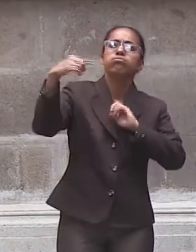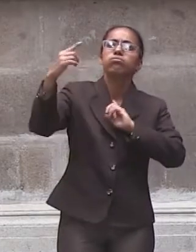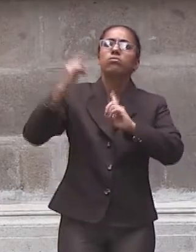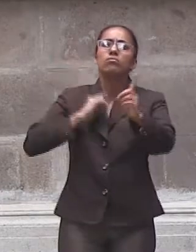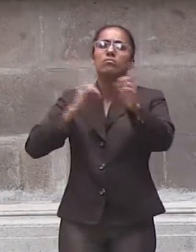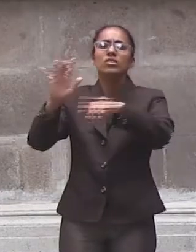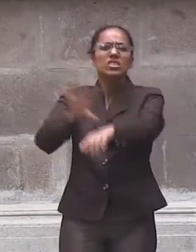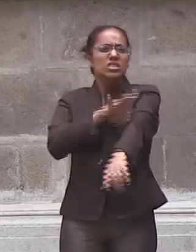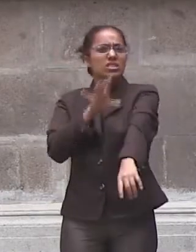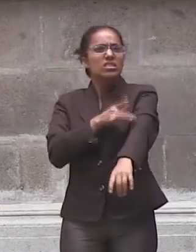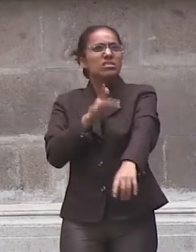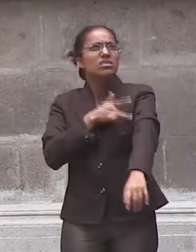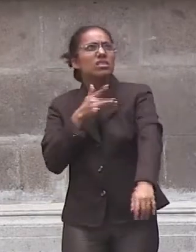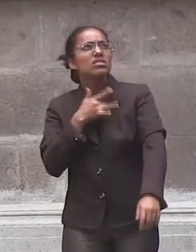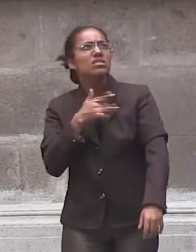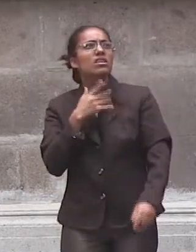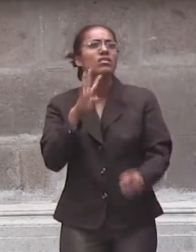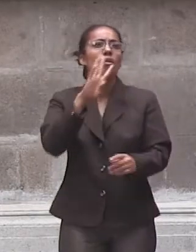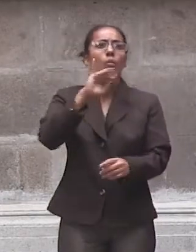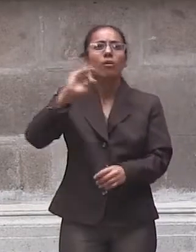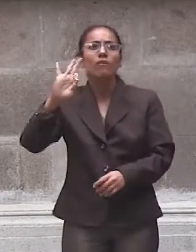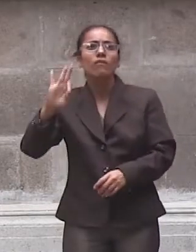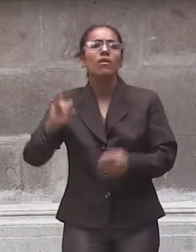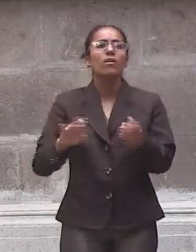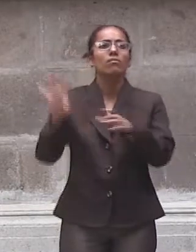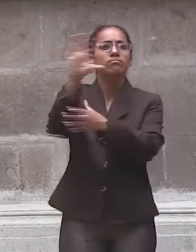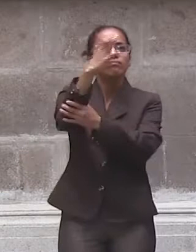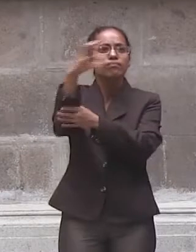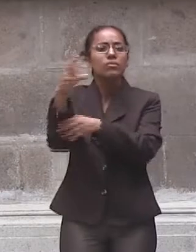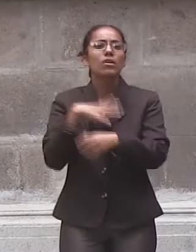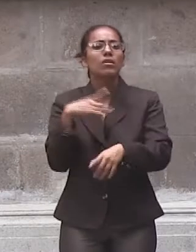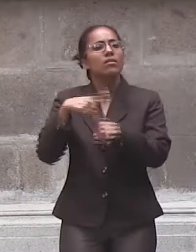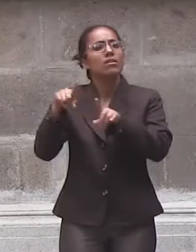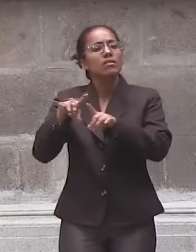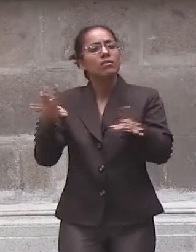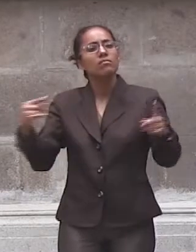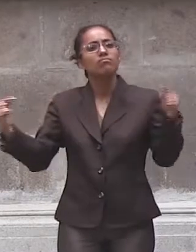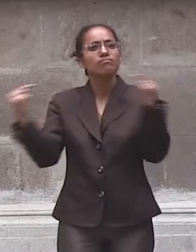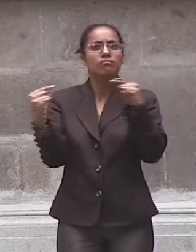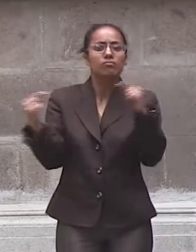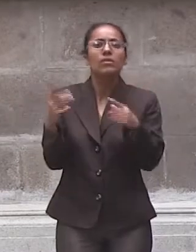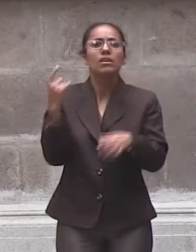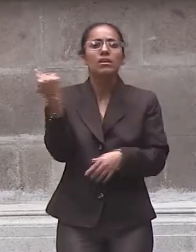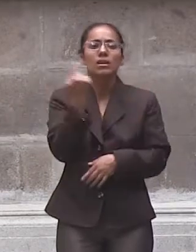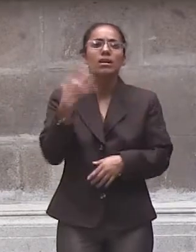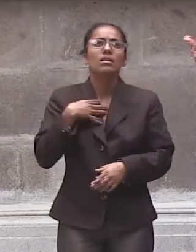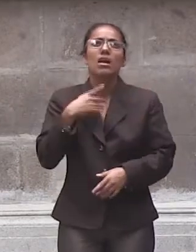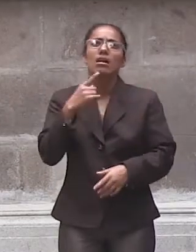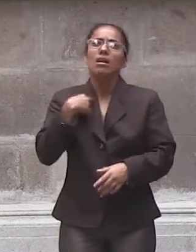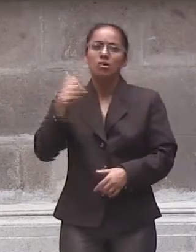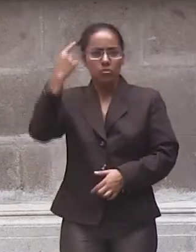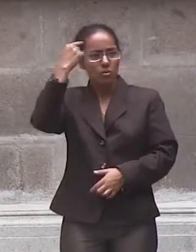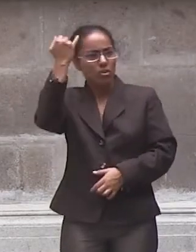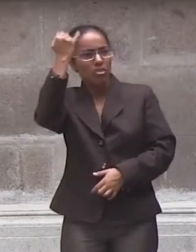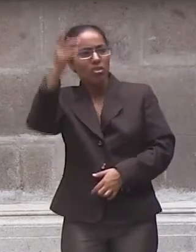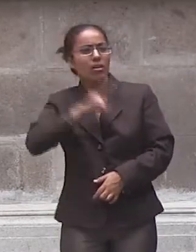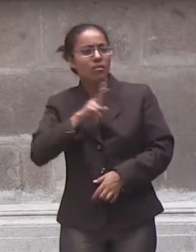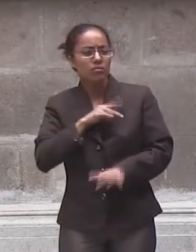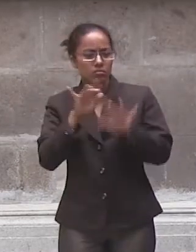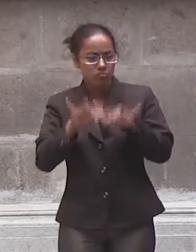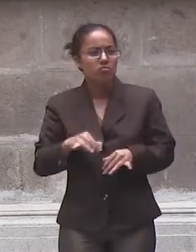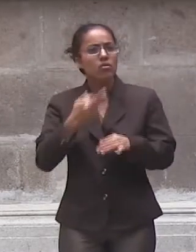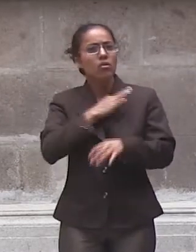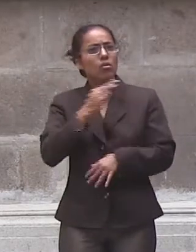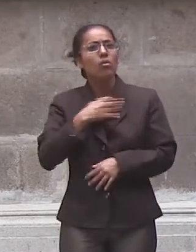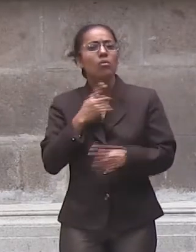sensores wifi y tranquilos en donde cada espectador va dando como un testimonio digital